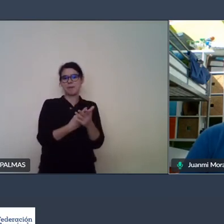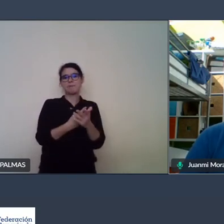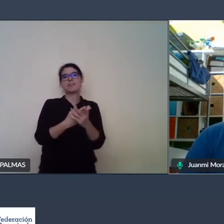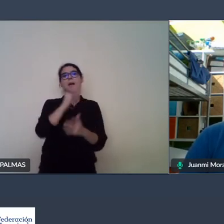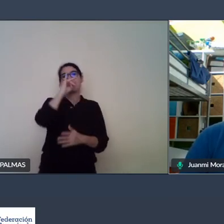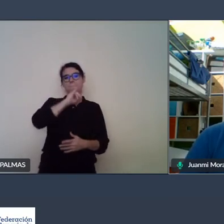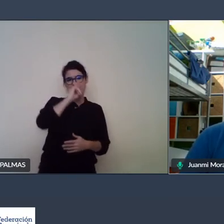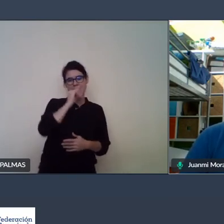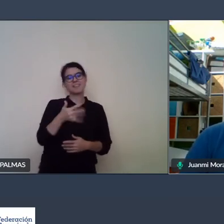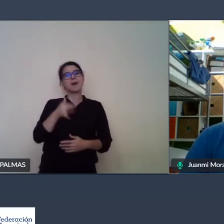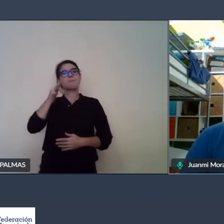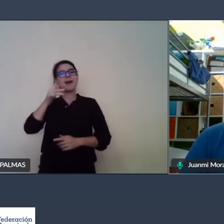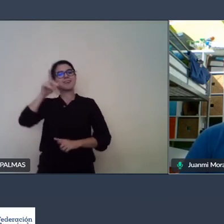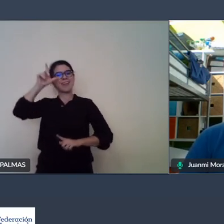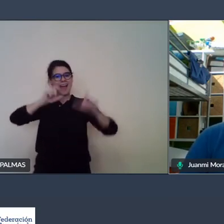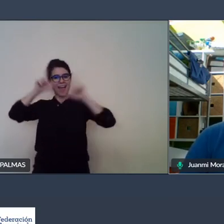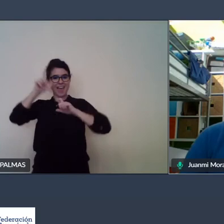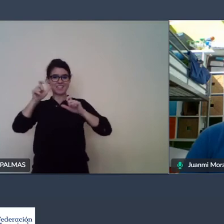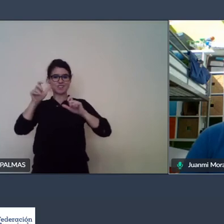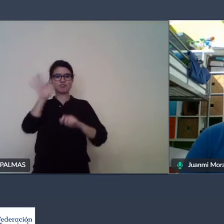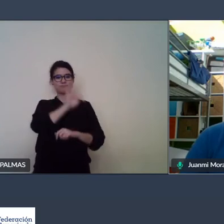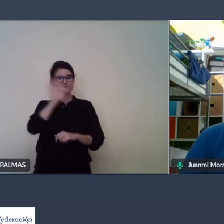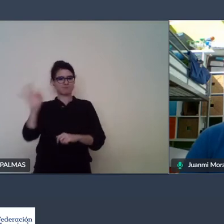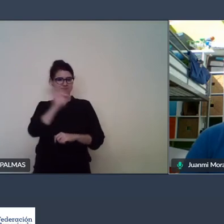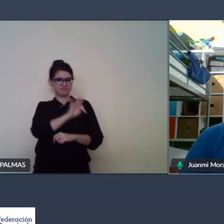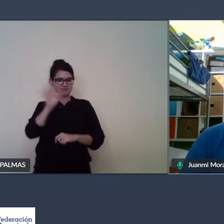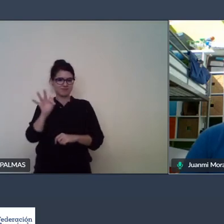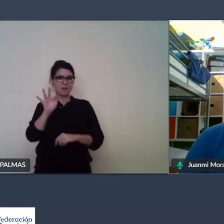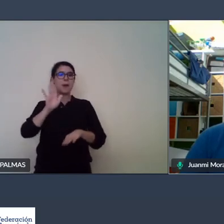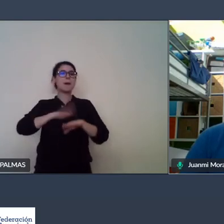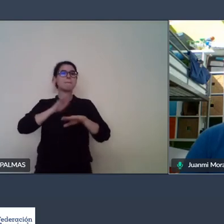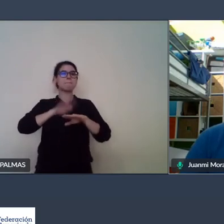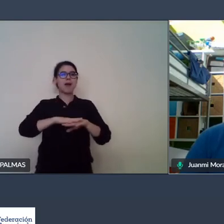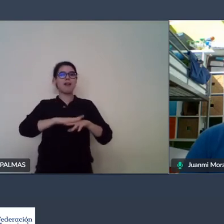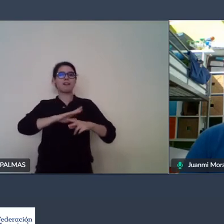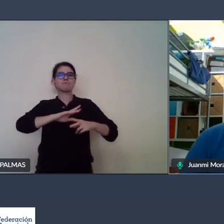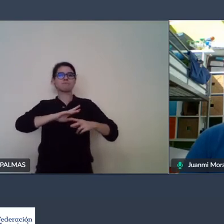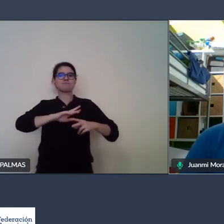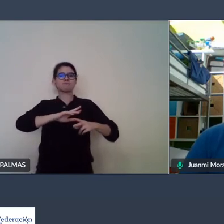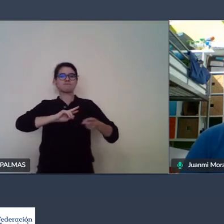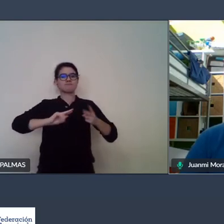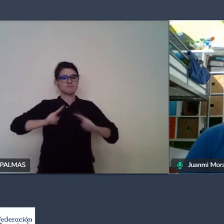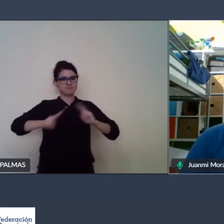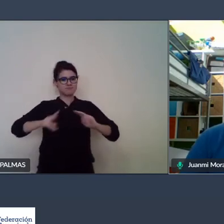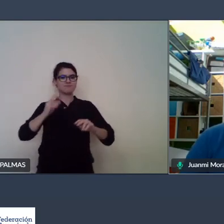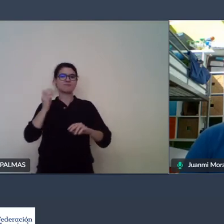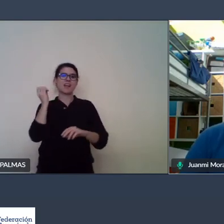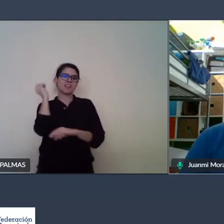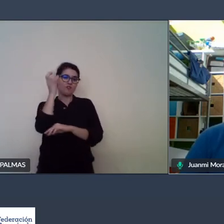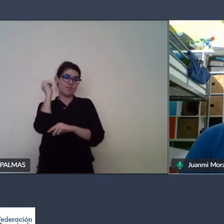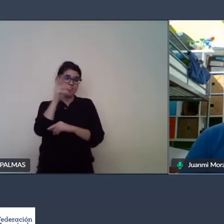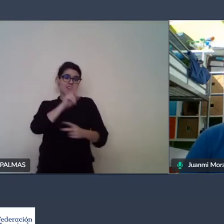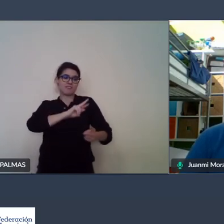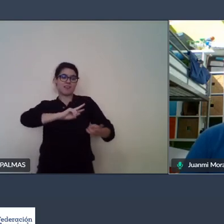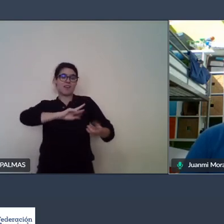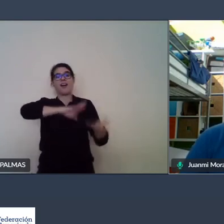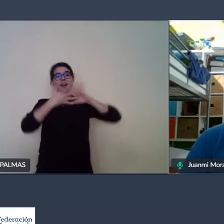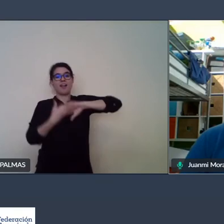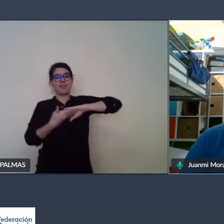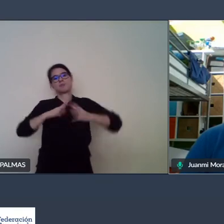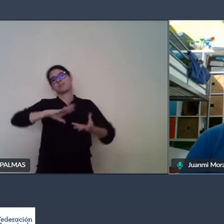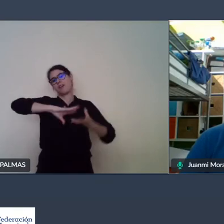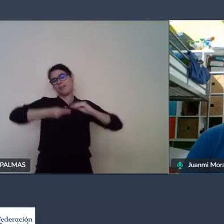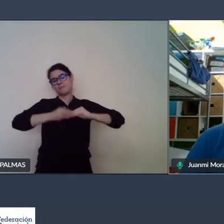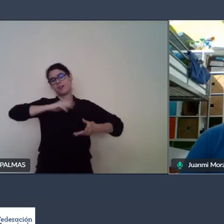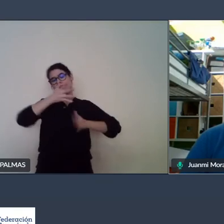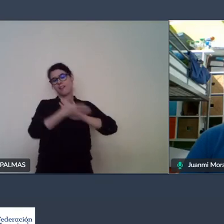también, que irán turnándose pues para ofrecer esta charla conferencia en lengua de signos también. Sin